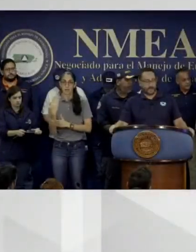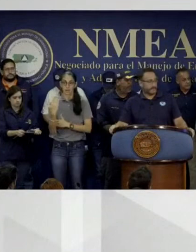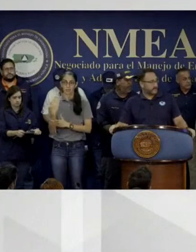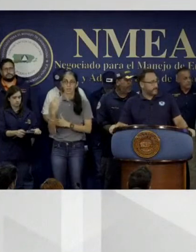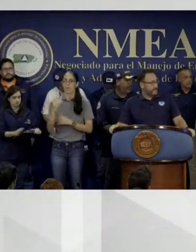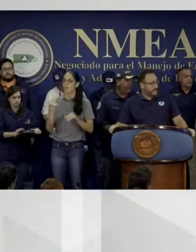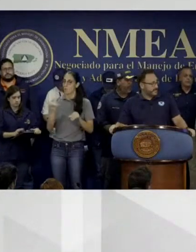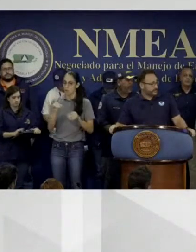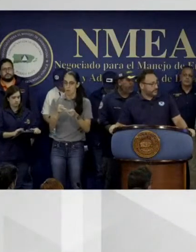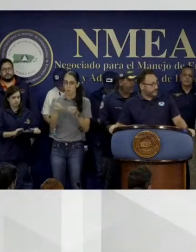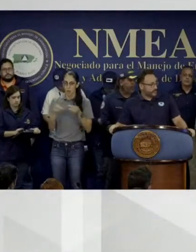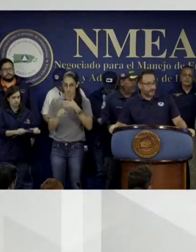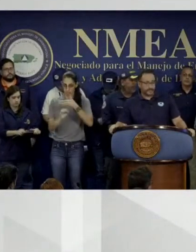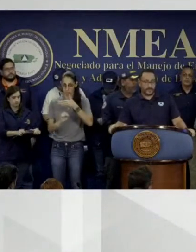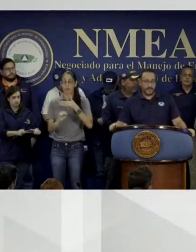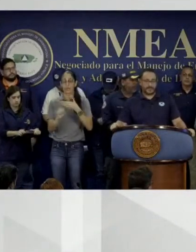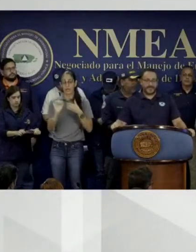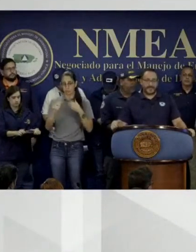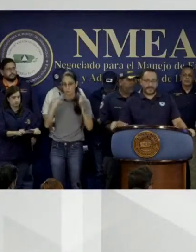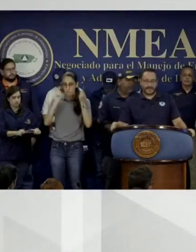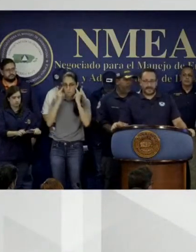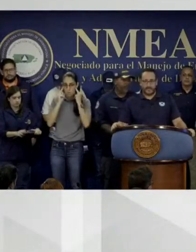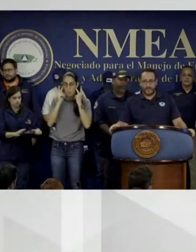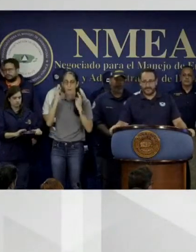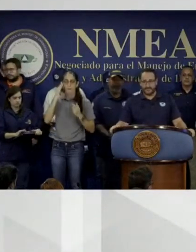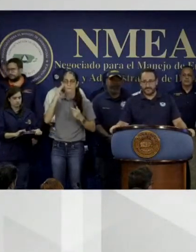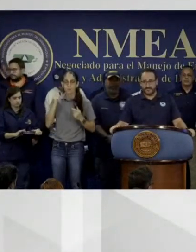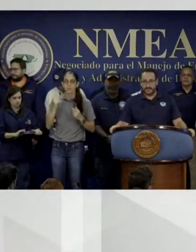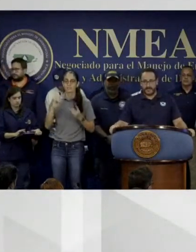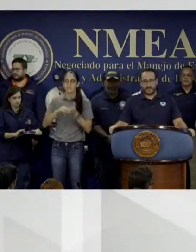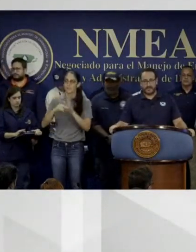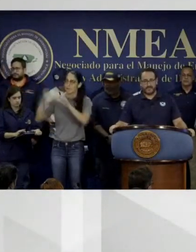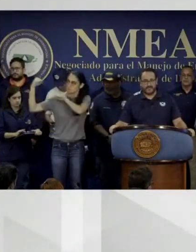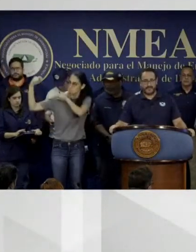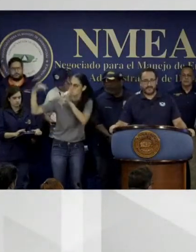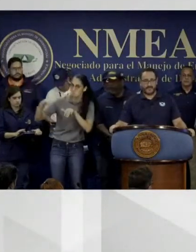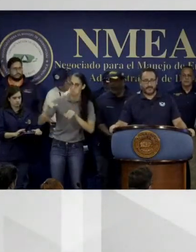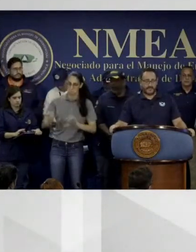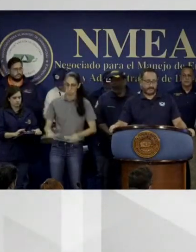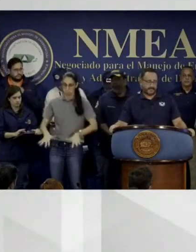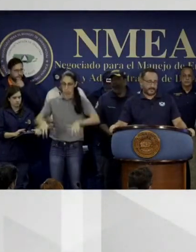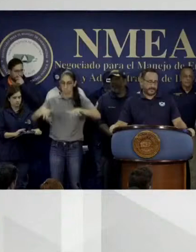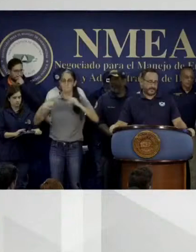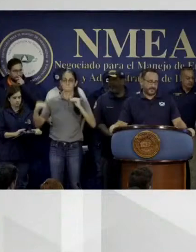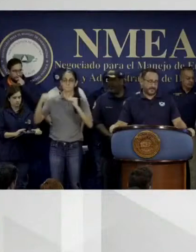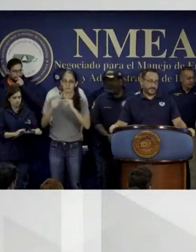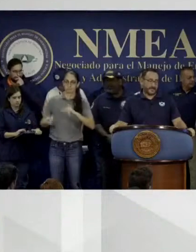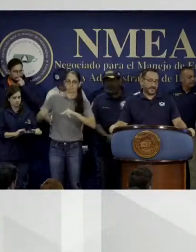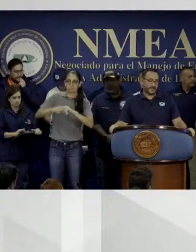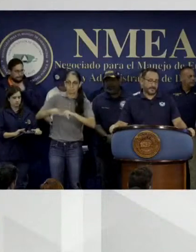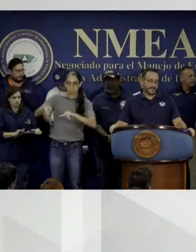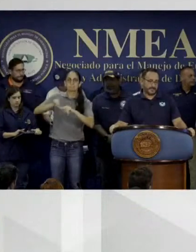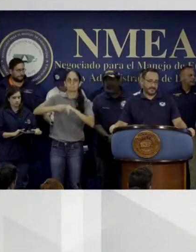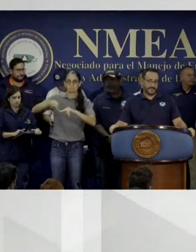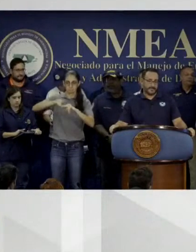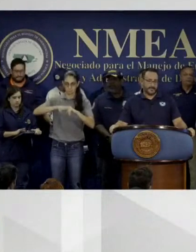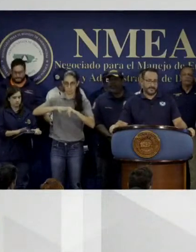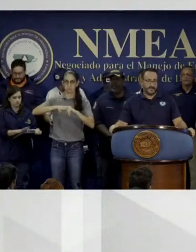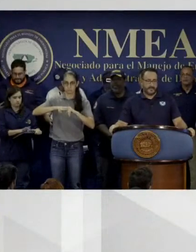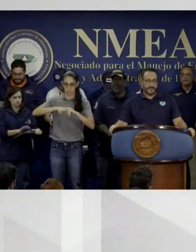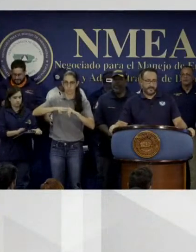mismos lugares, y eso nos preocupa mucho porque se incrementa aún más el potencial de tener inundaciones